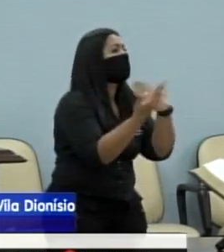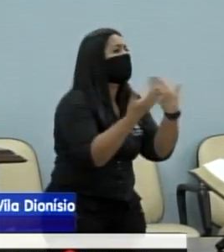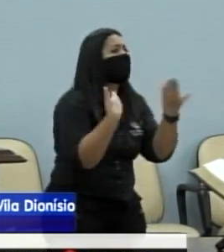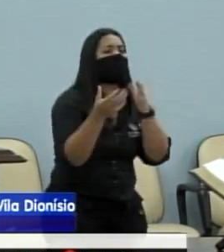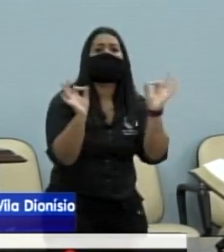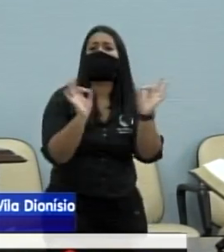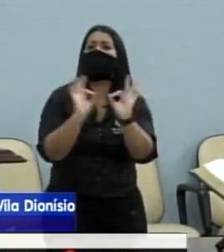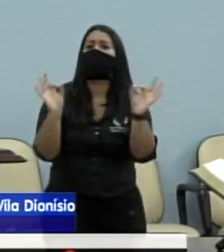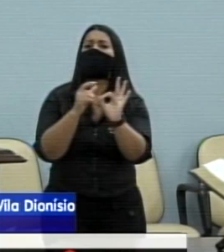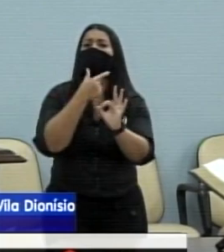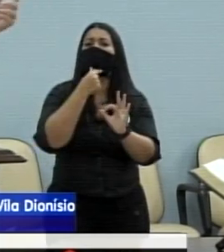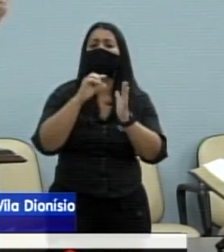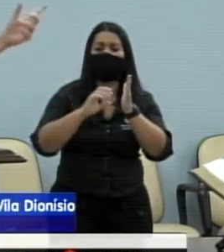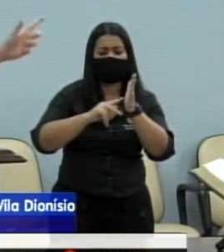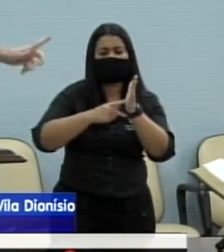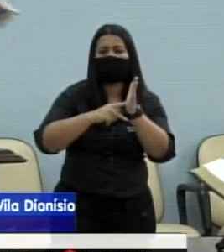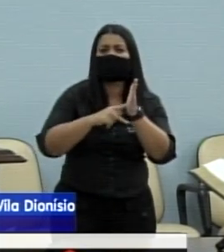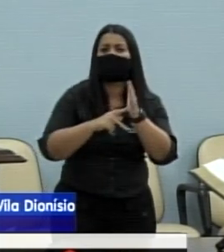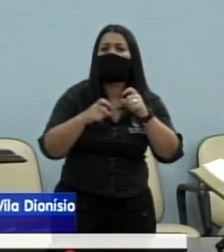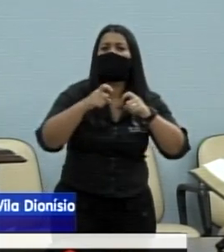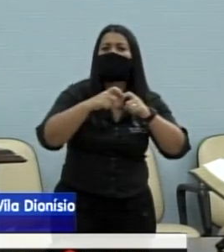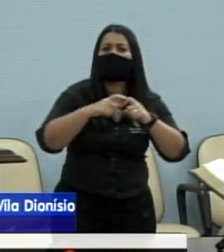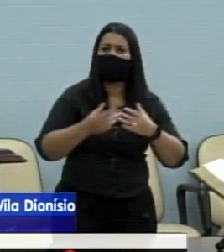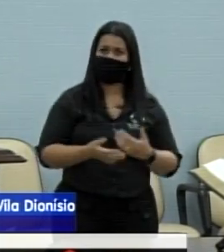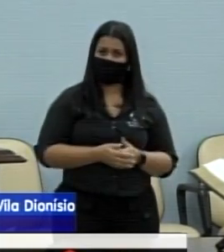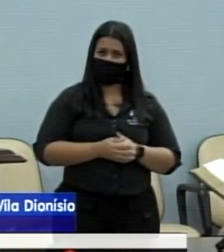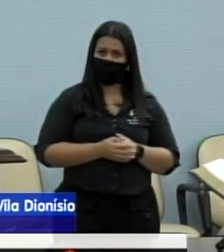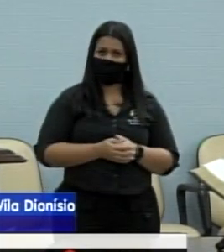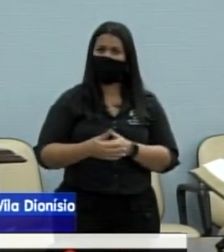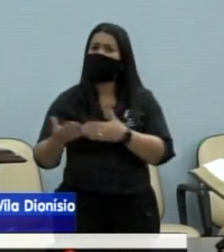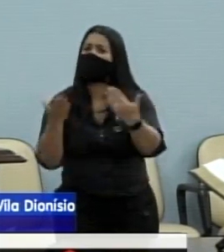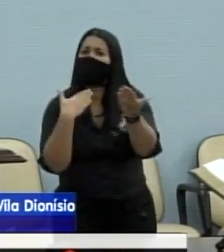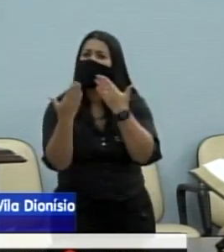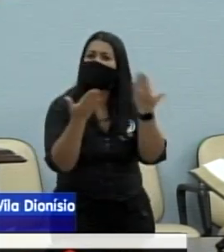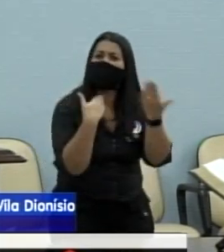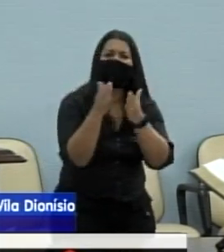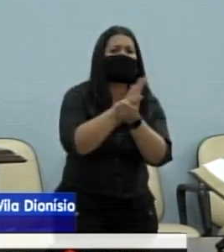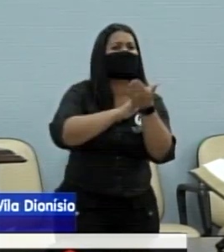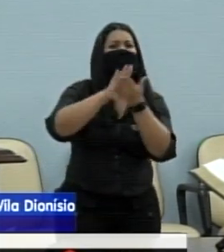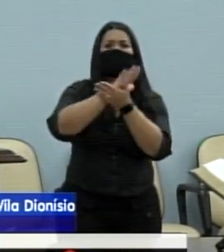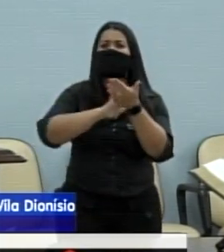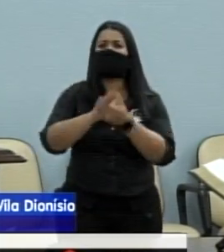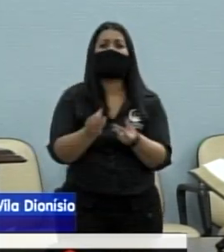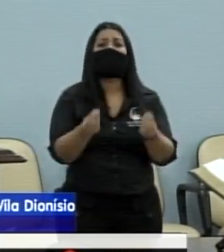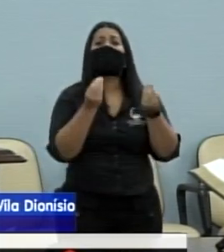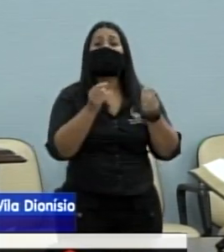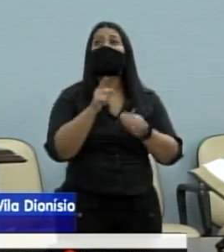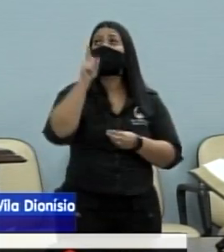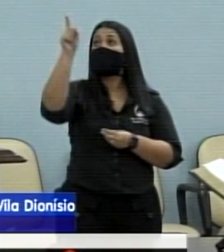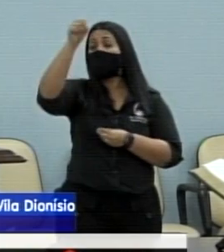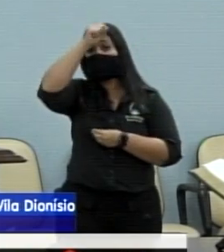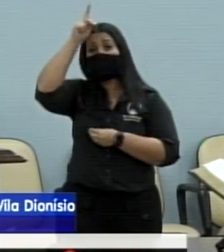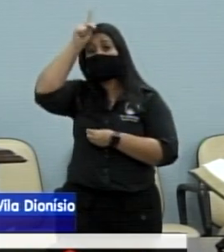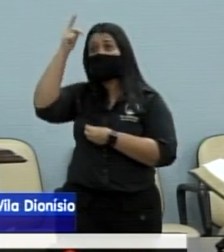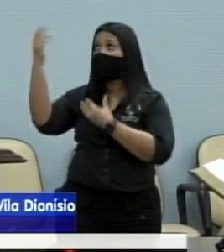médicos? Como é que o secretário de saúde não dialoga com mais ninguém? Como é que a gente não tem acesso ao